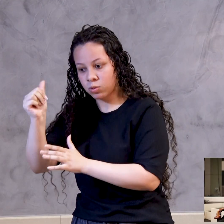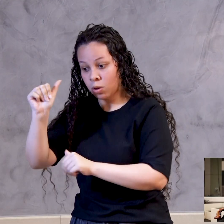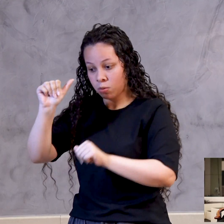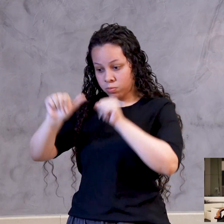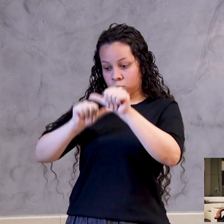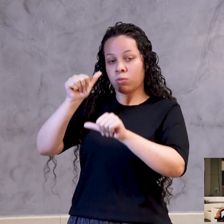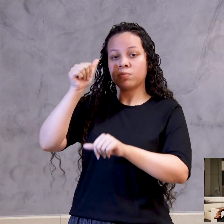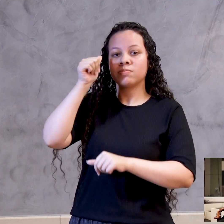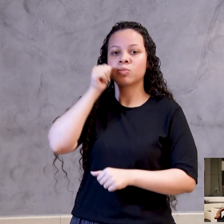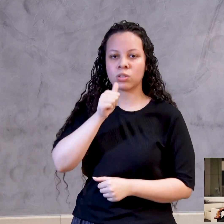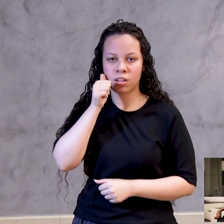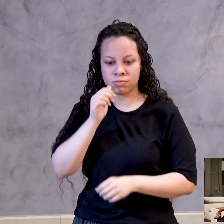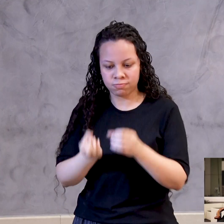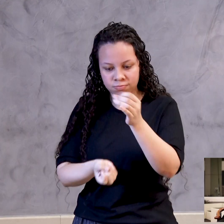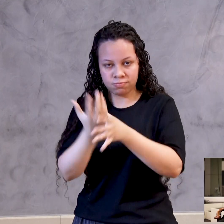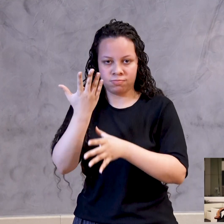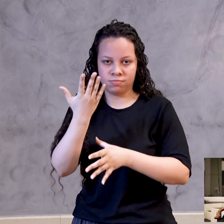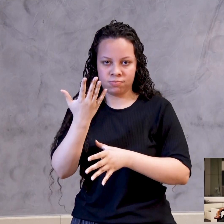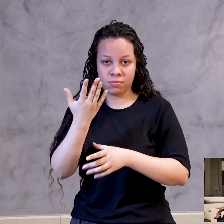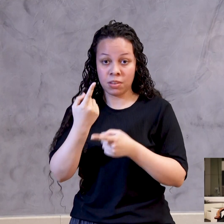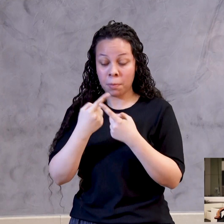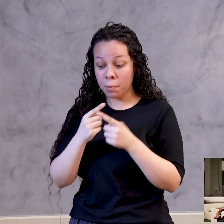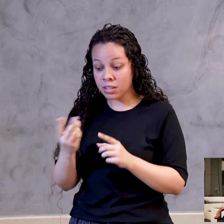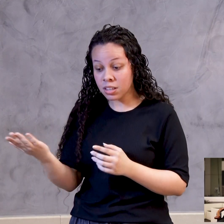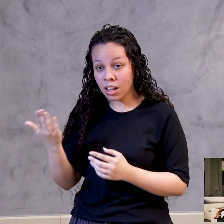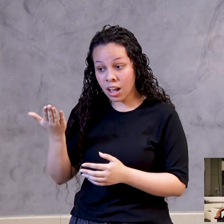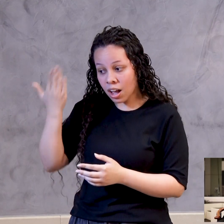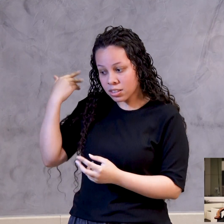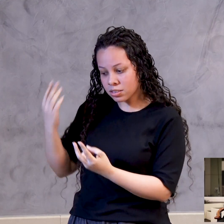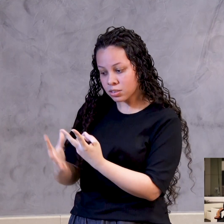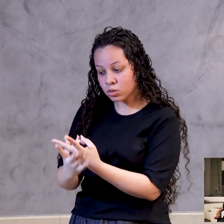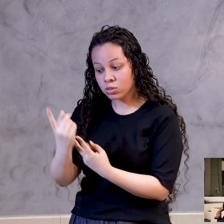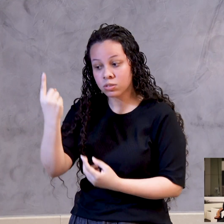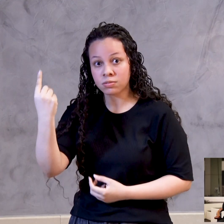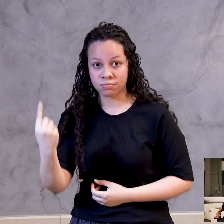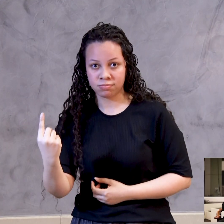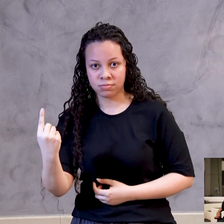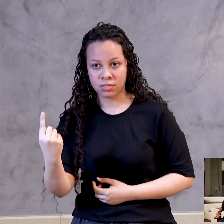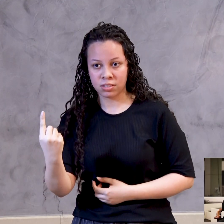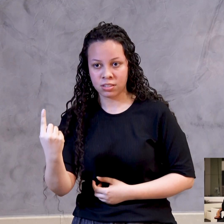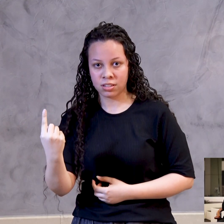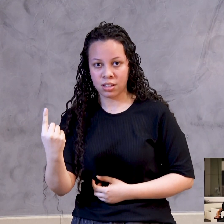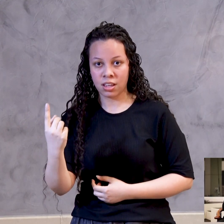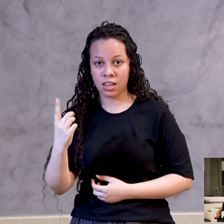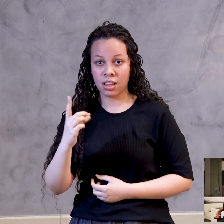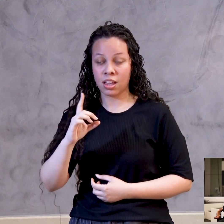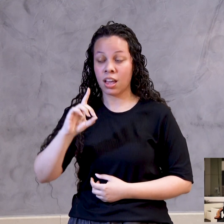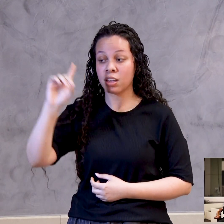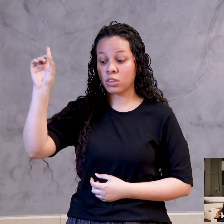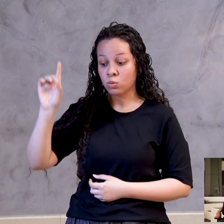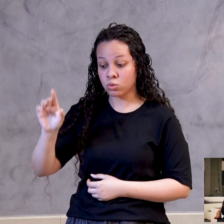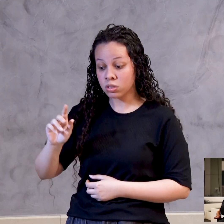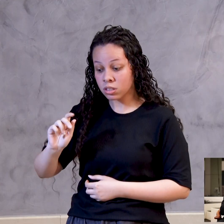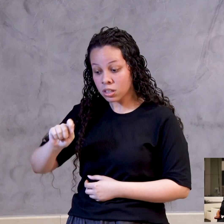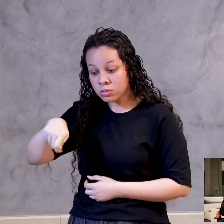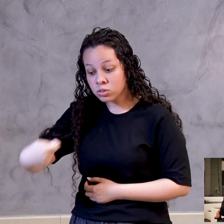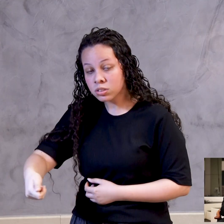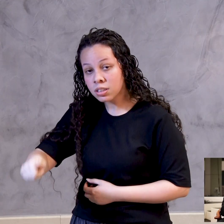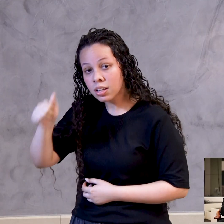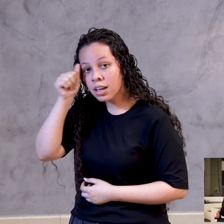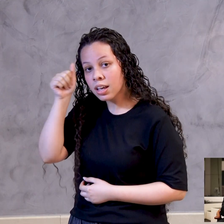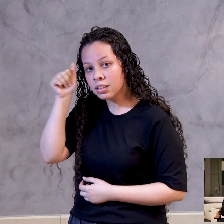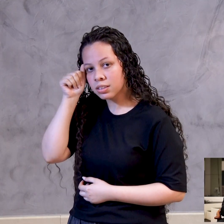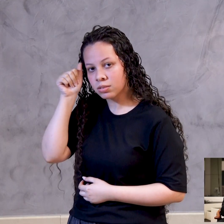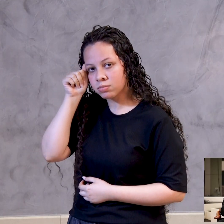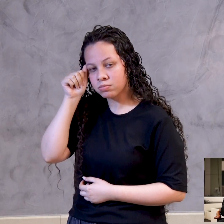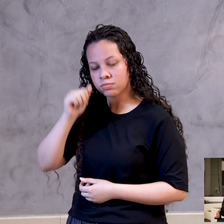essa unidade Deus criou e chamou macho e fêmea, os chamou